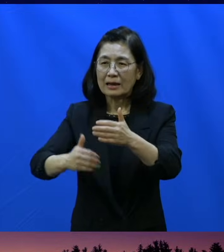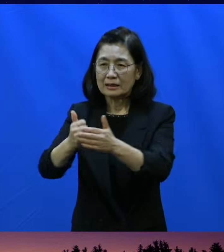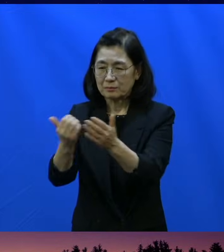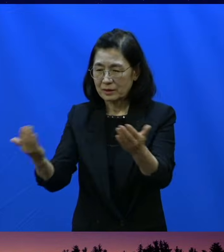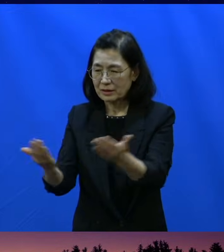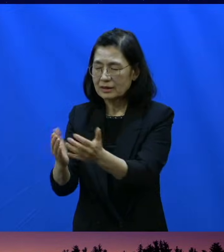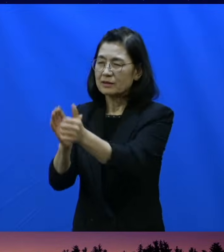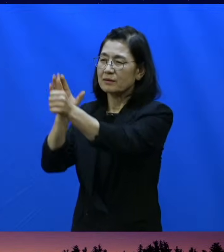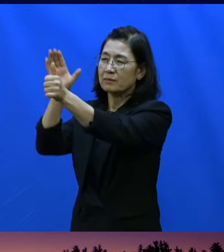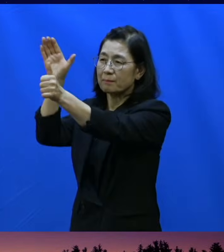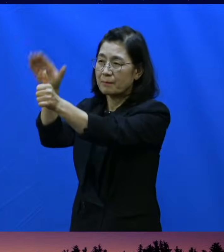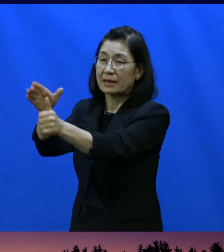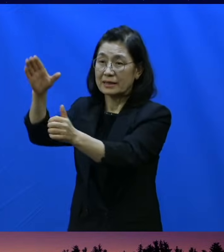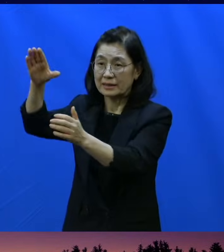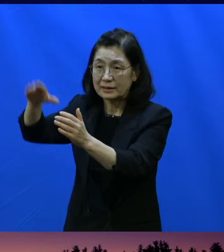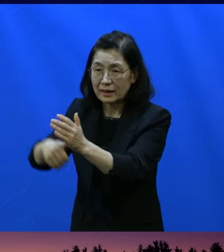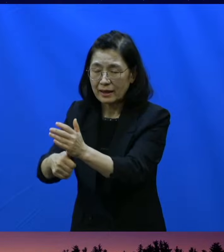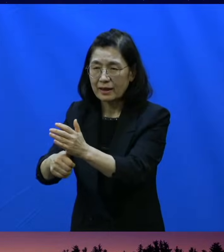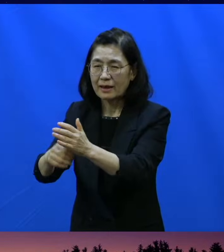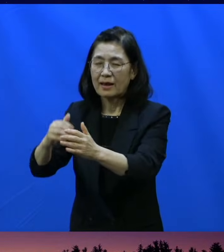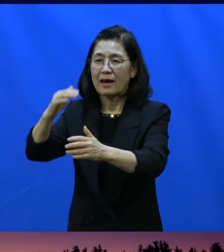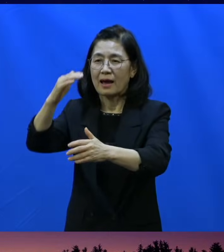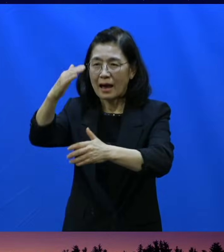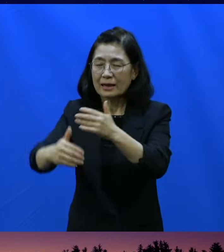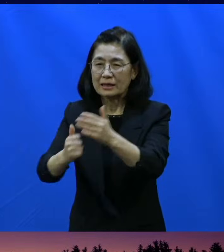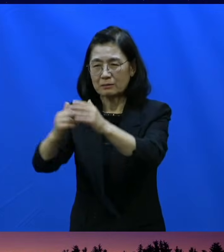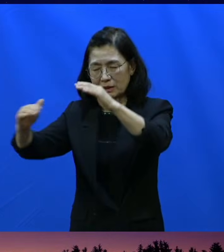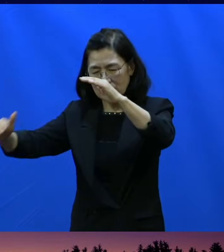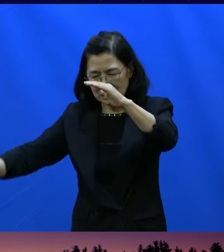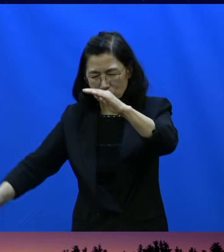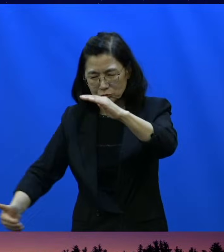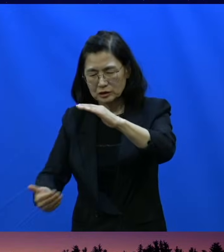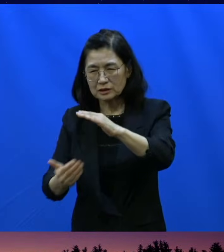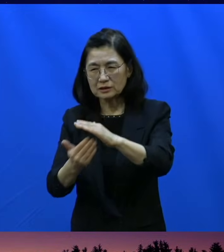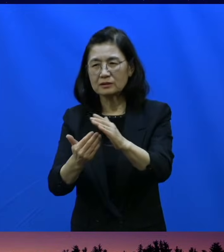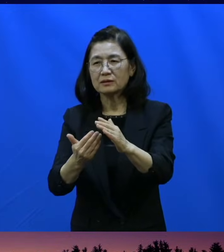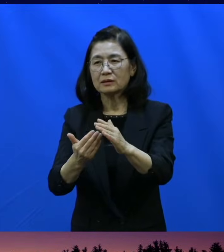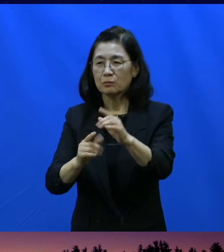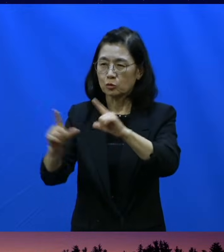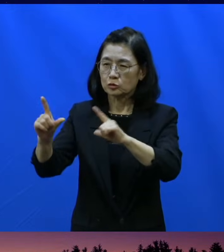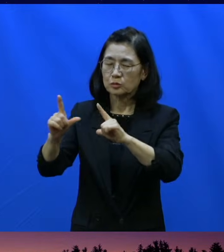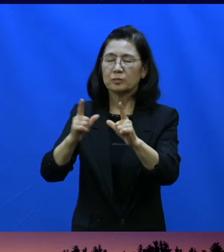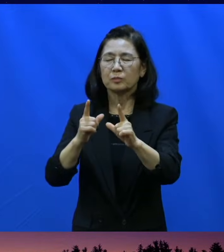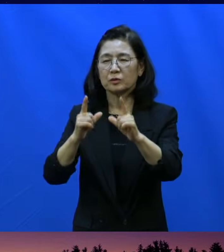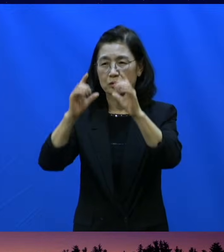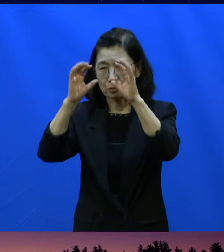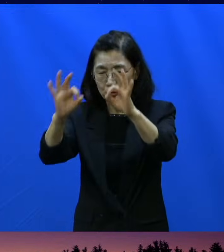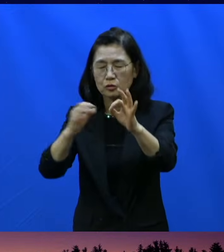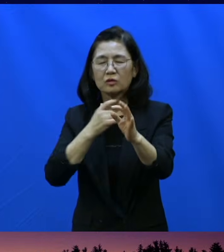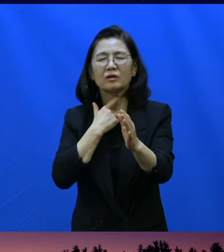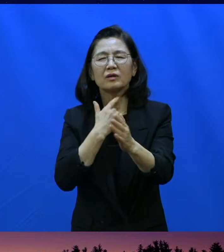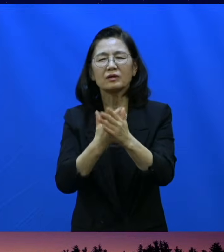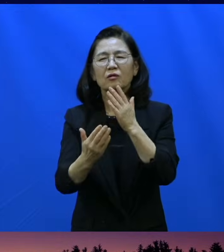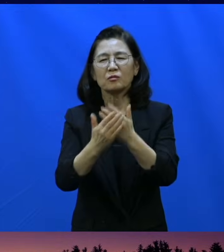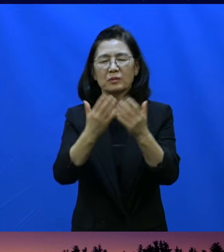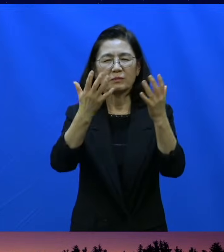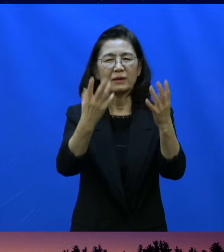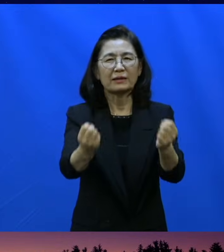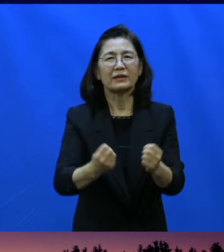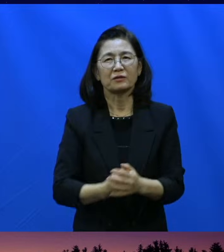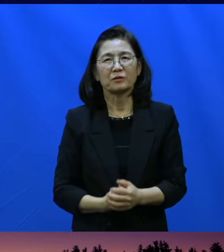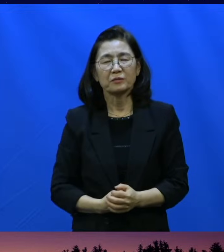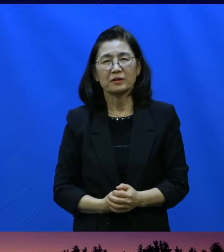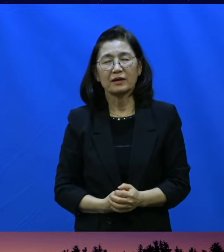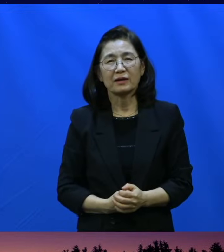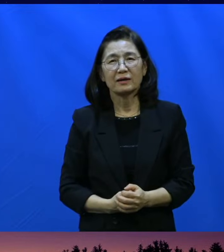여러분, 설명이 되는 것은 은혜가 아닙니다. 그죠? 설명이 딱 되는 게 A 플러스 B 이퀄 C 이게